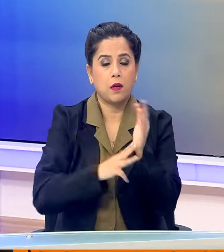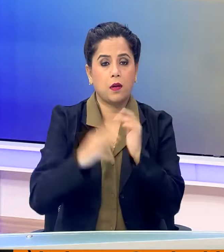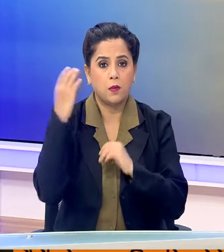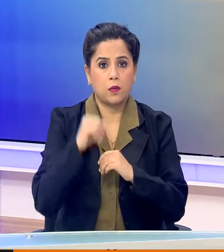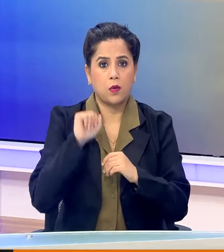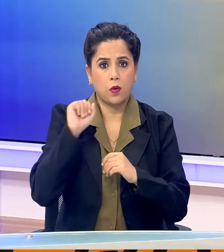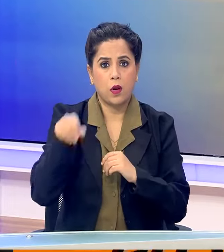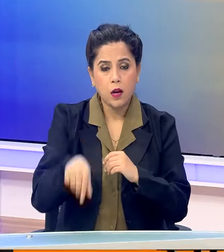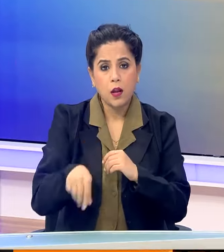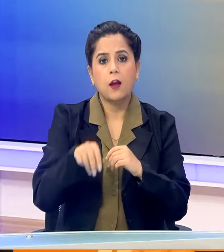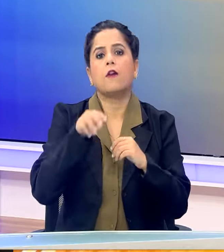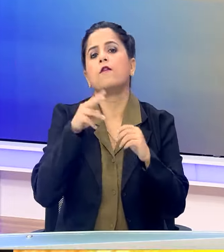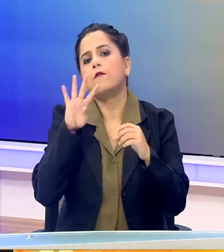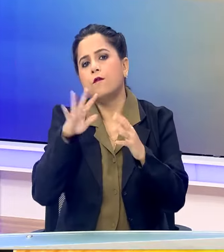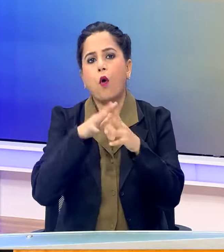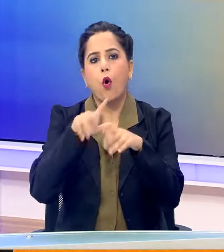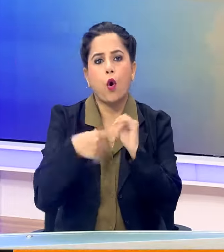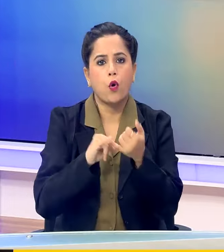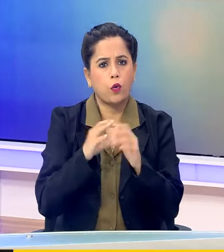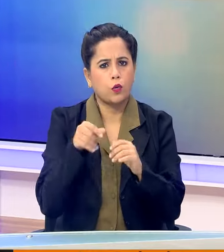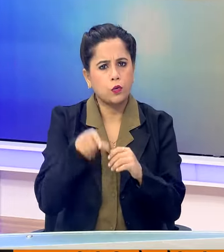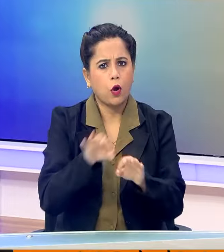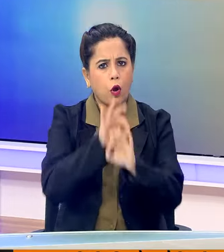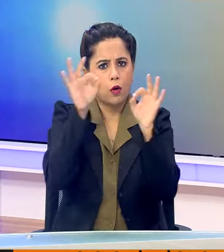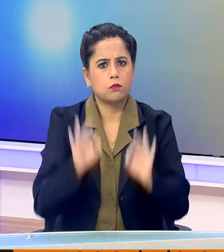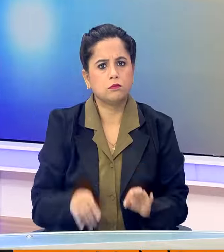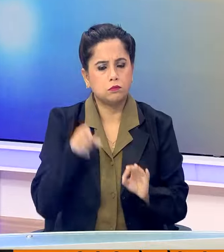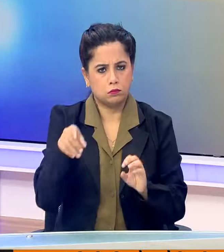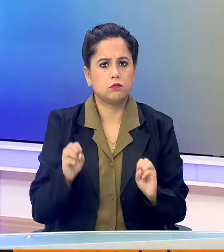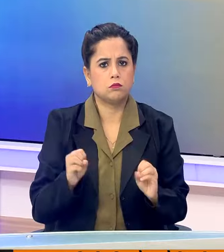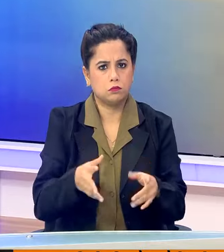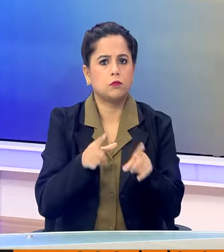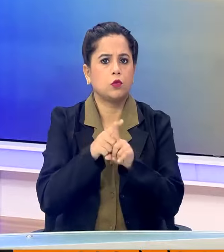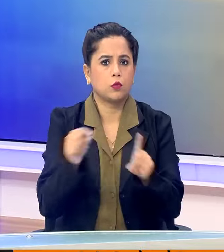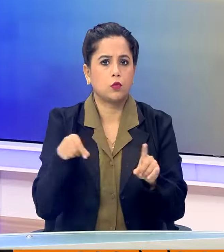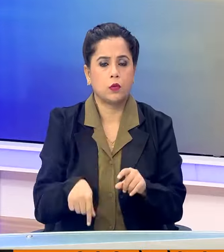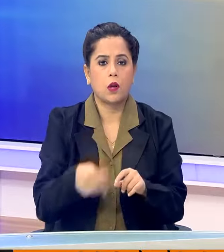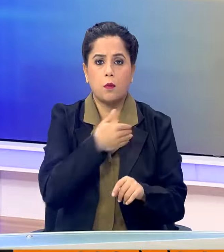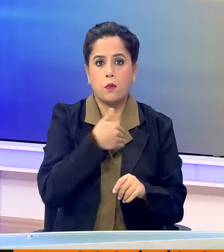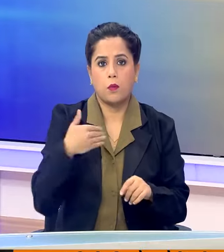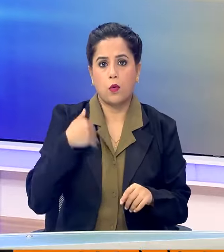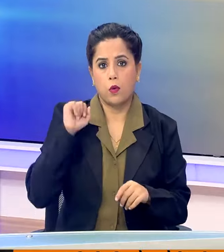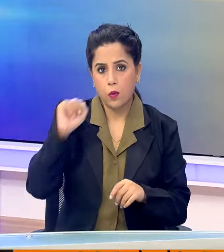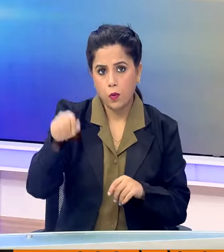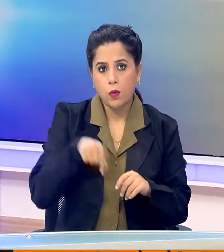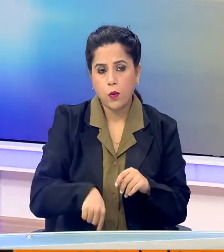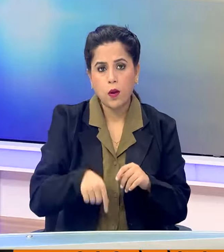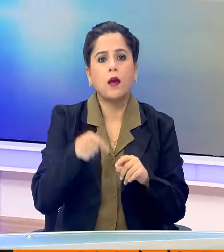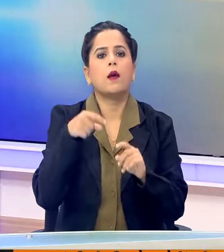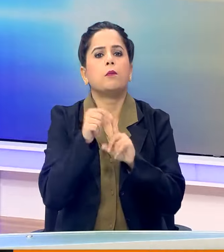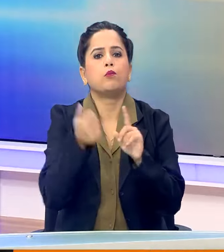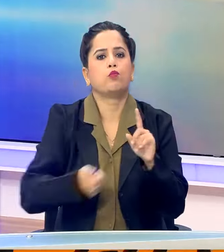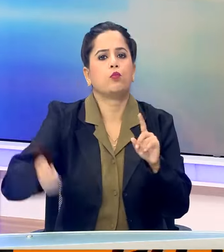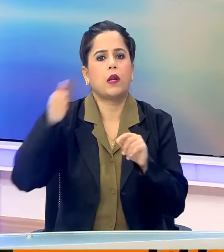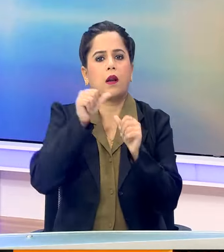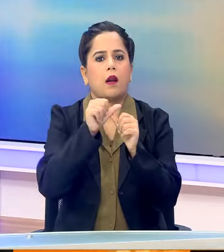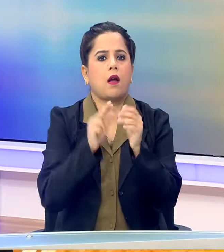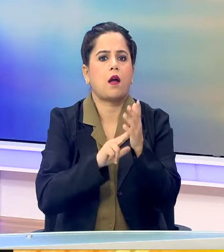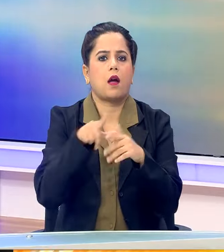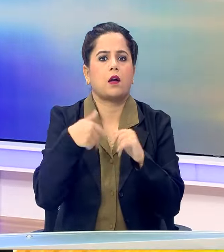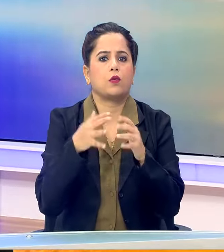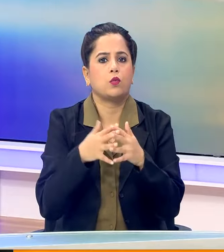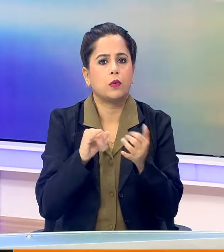वरसो में औपचारिक स्वागत किया जाएगा जहां पीएम मोदी पोलैंड के राष्ट्रपति आंद्रे सेबेस्टियन डूडा से